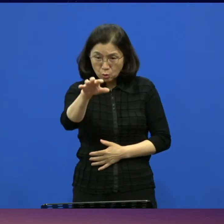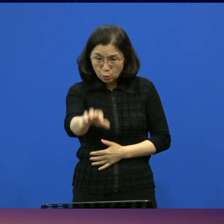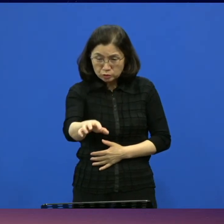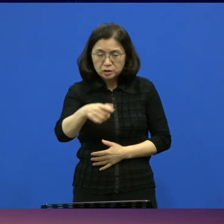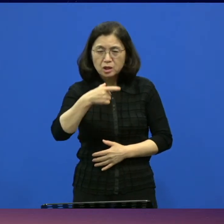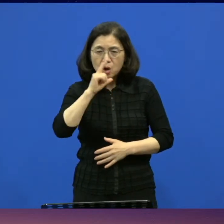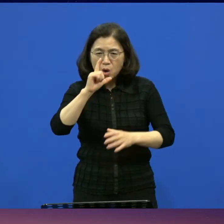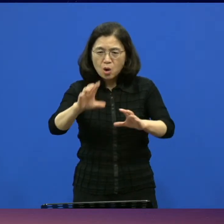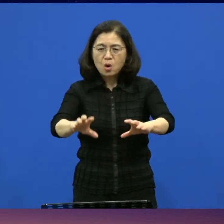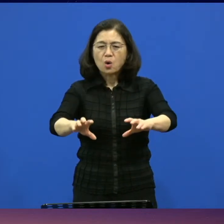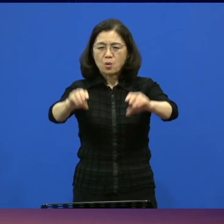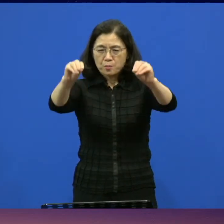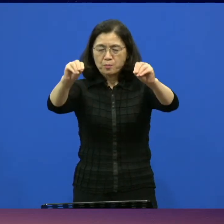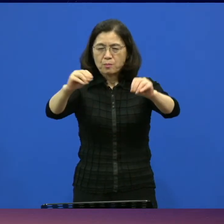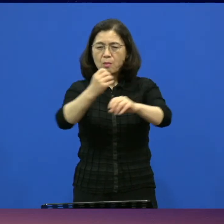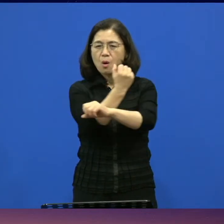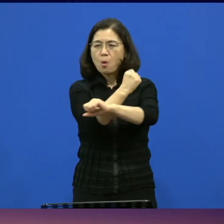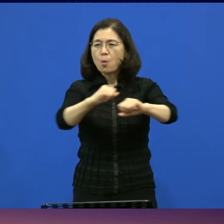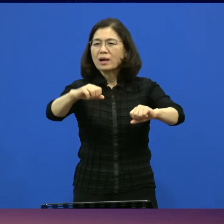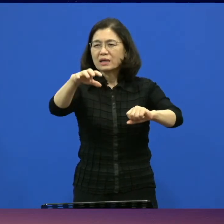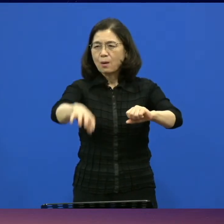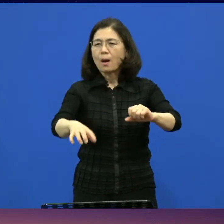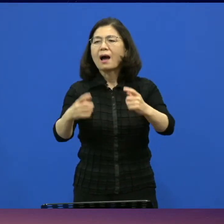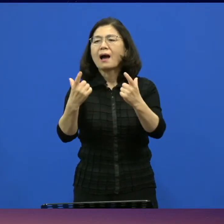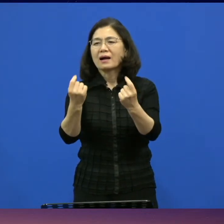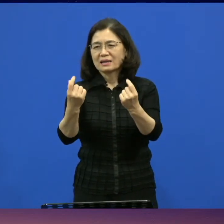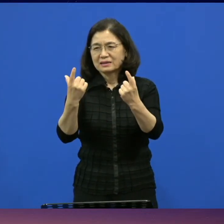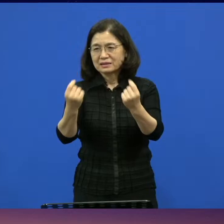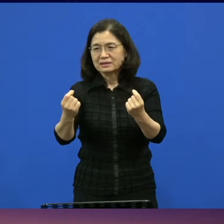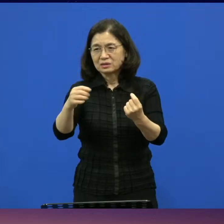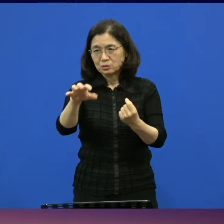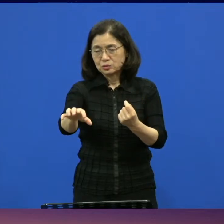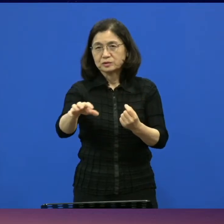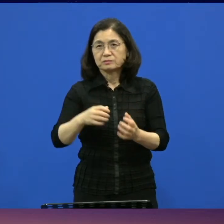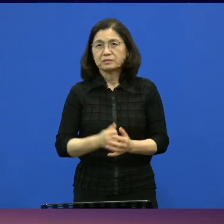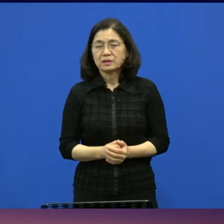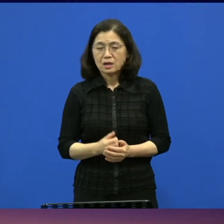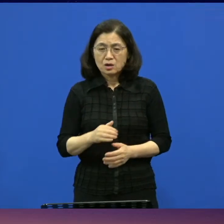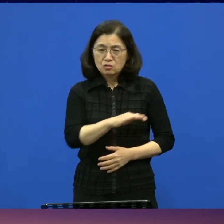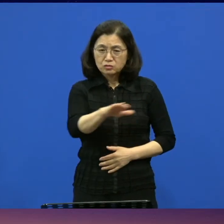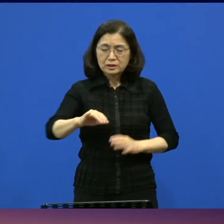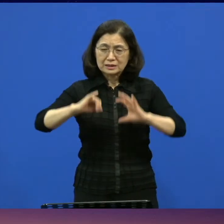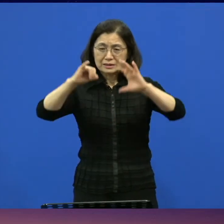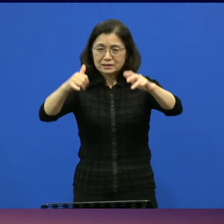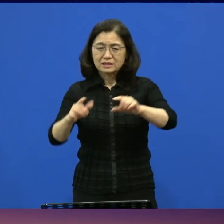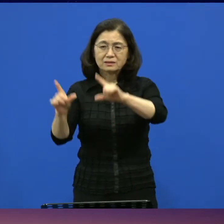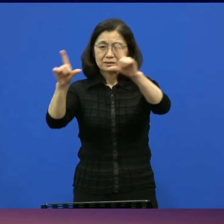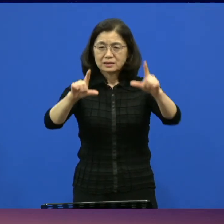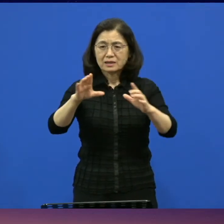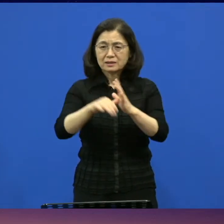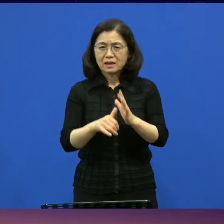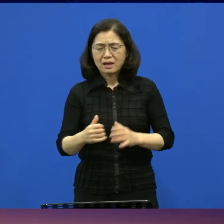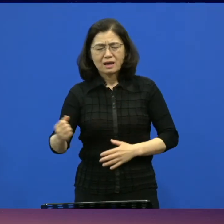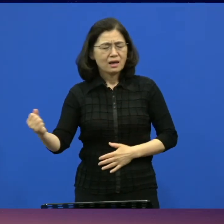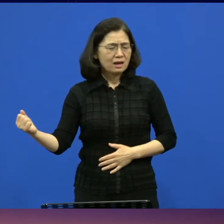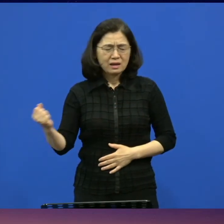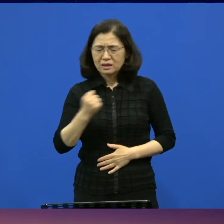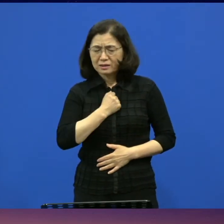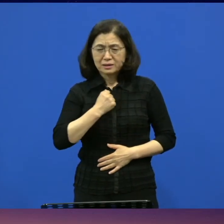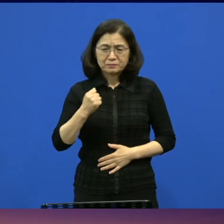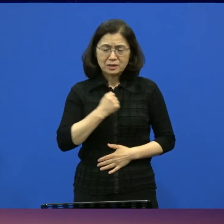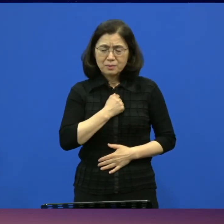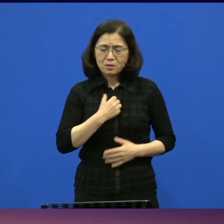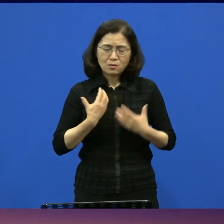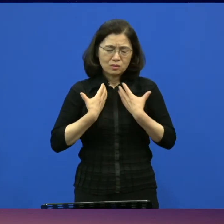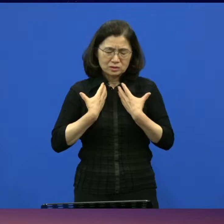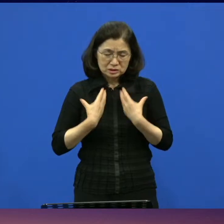여러분, 오늘 우리의 삶이 얼마나 지쳐요. 얼마나 절망해요. 얼마나 답답해요. 생명의 기운을 느낄 수 없는 거죠.